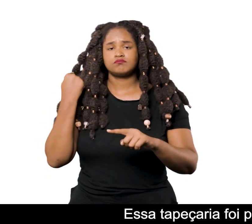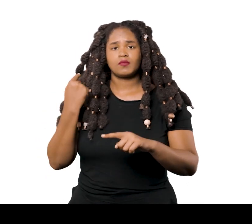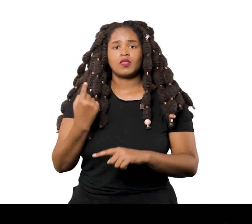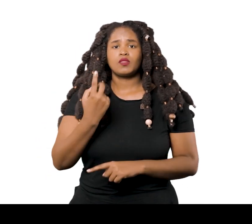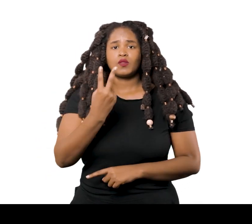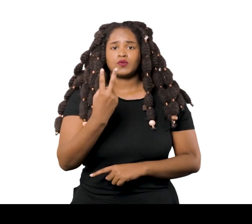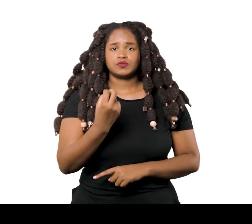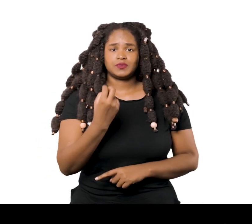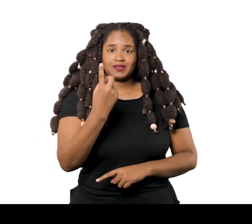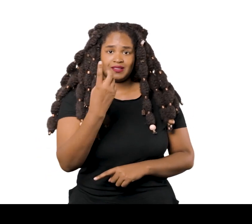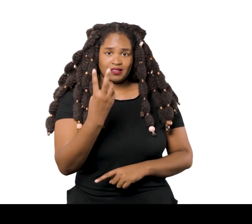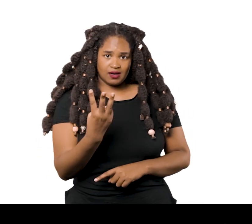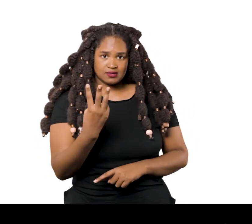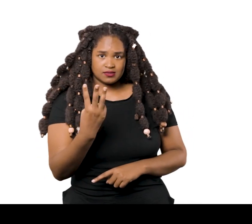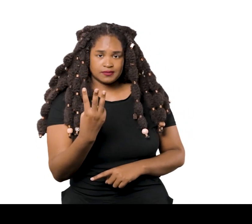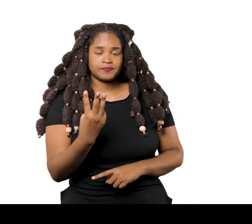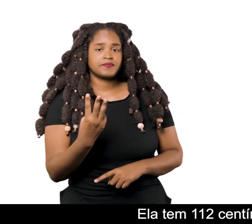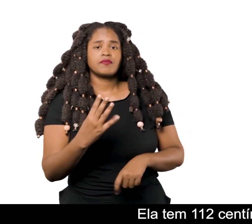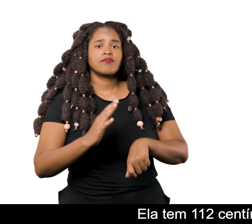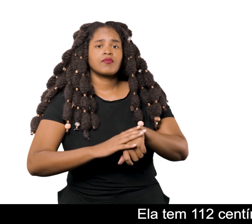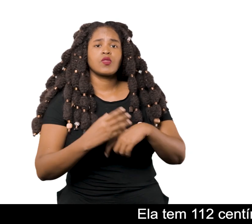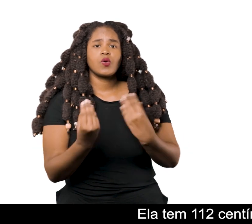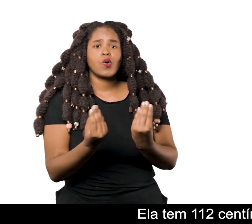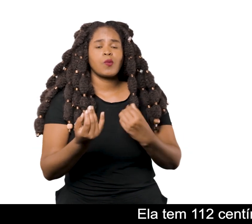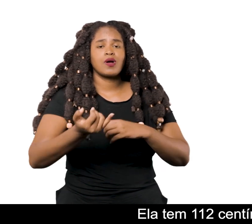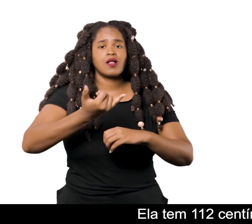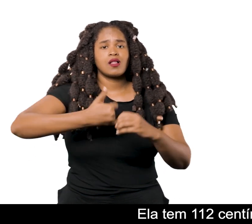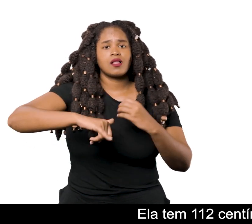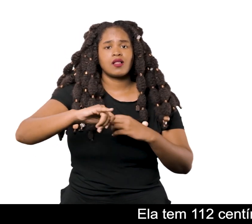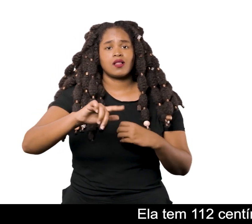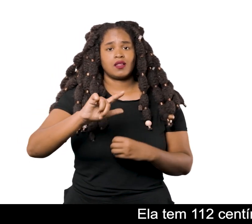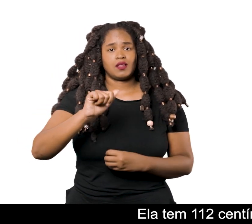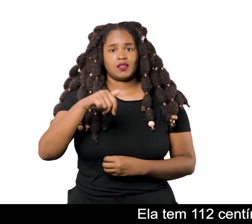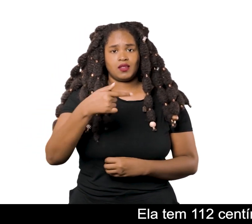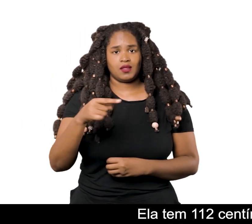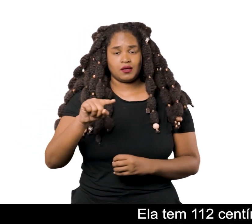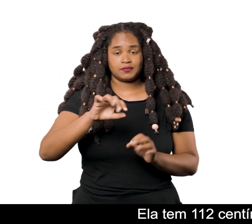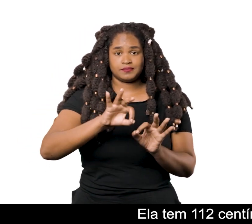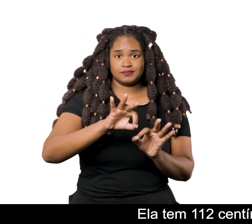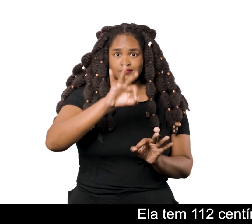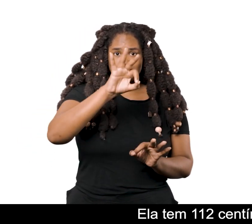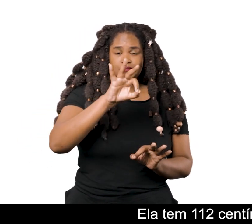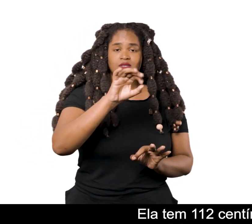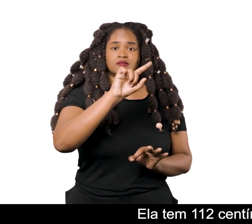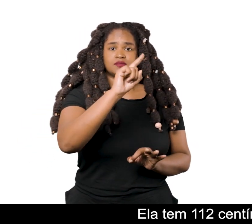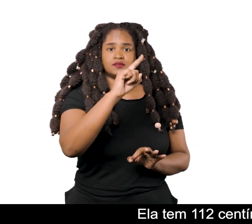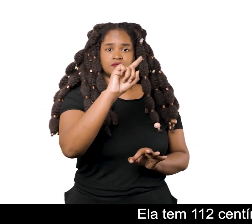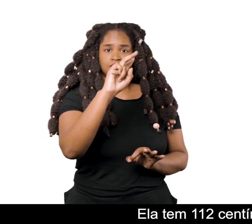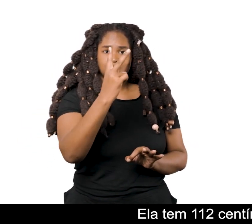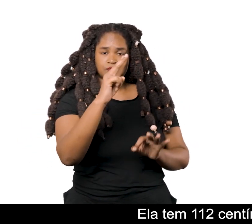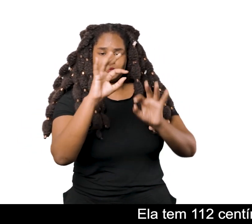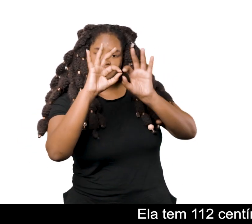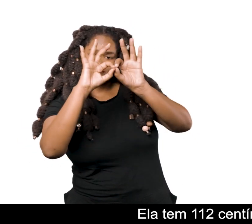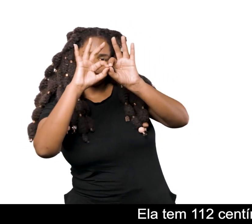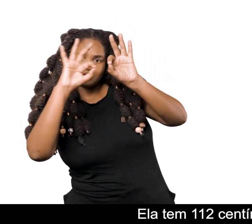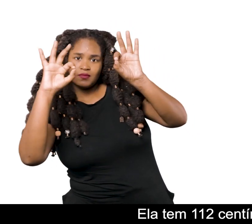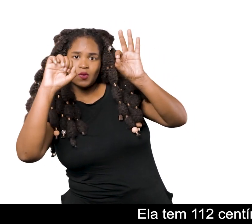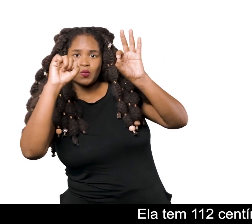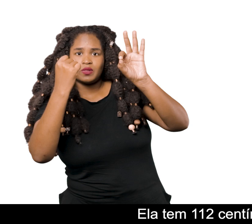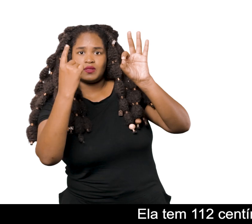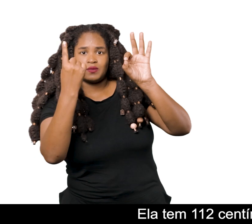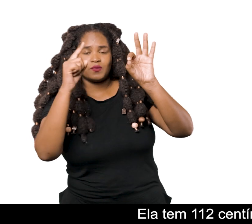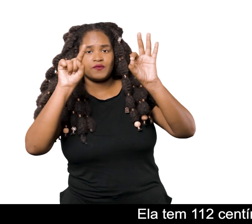de lã com tingimento manual. Ela tem 112 centímetros de altura por